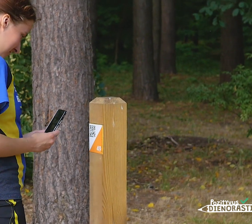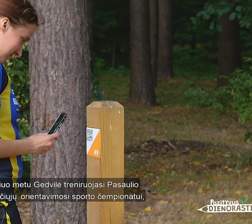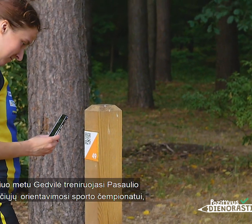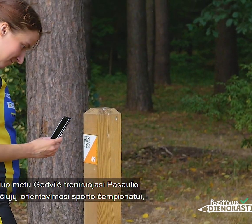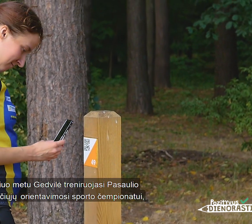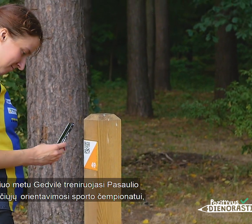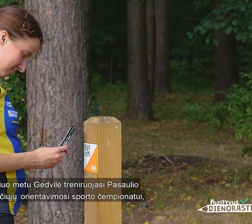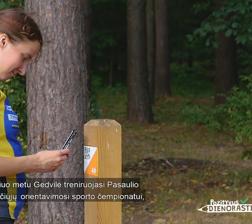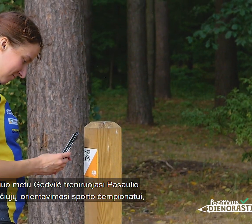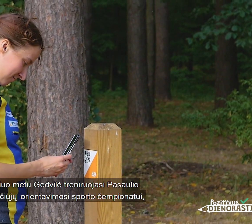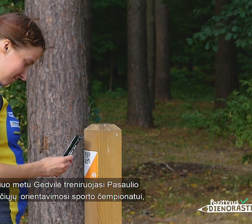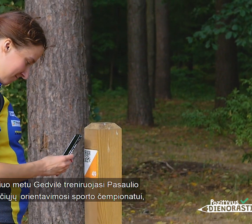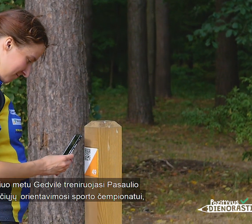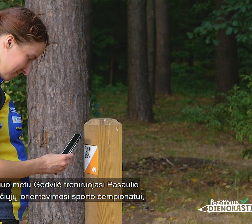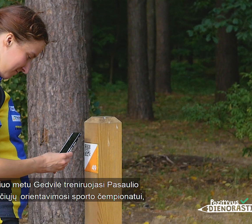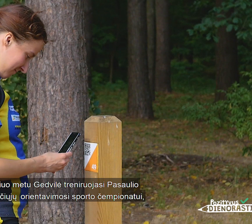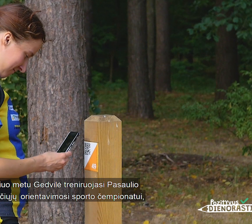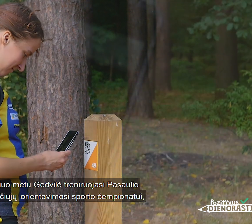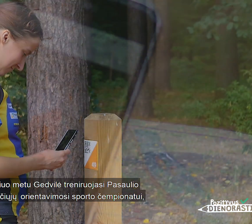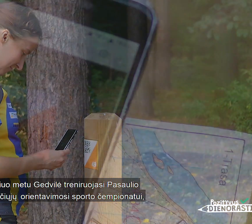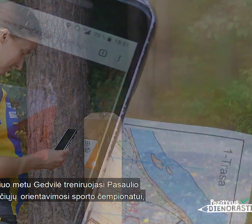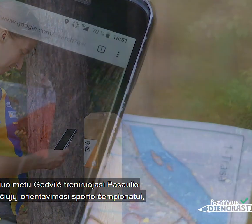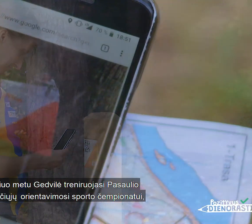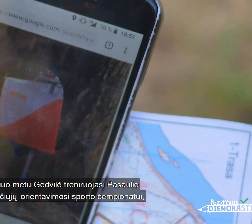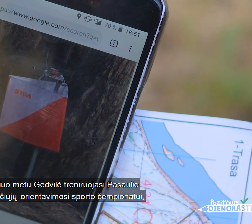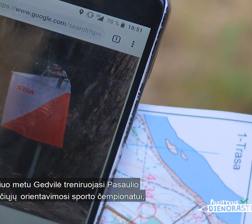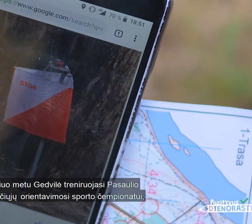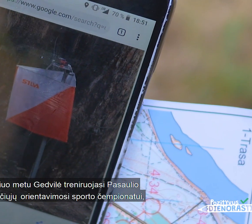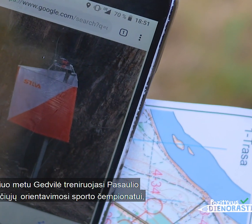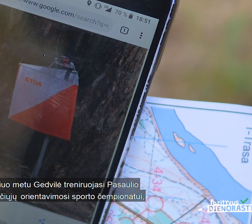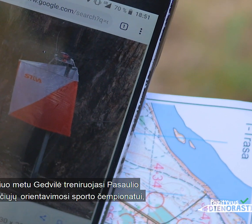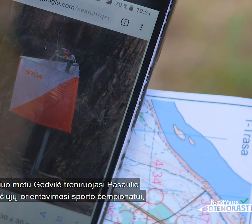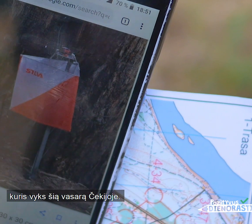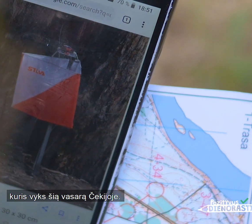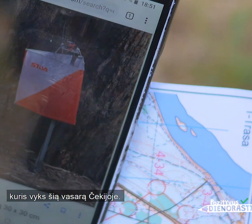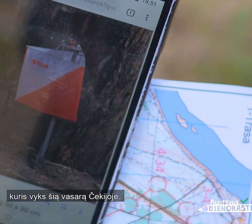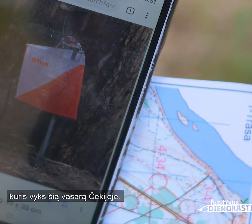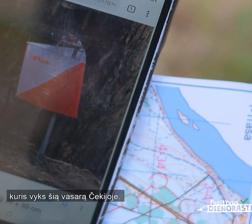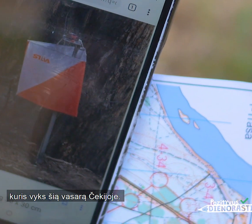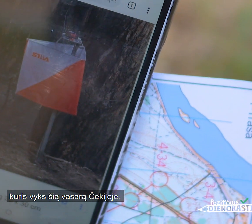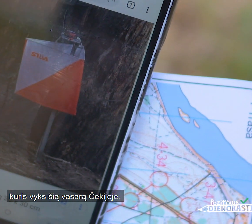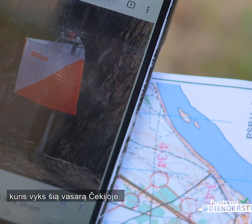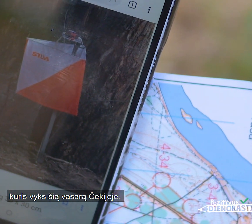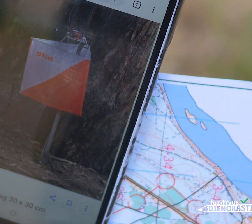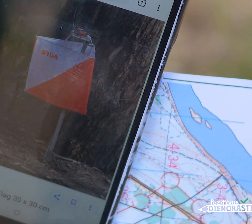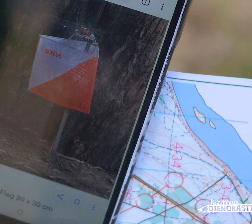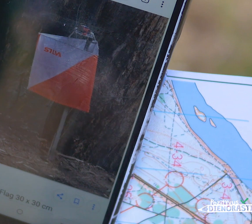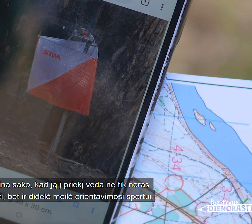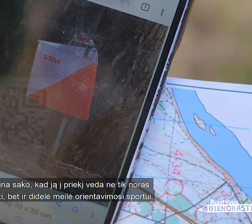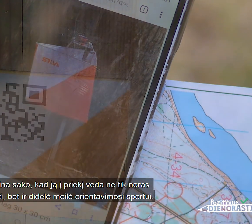Šiuo metu Gedvilė treniruojasi pasaulio kurčiųjų orientacinio sporto čempionatui, kuris vyks šią vasarą Čekijoje. Mergina sako,